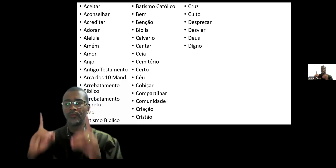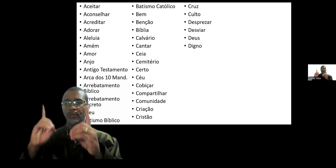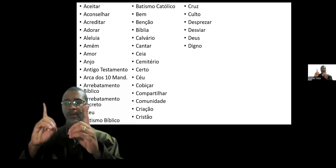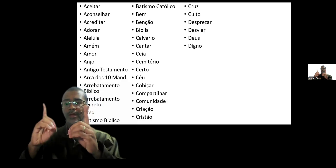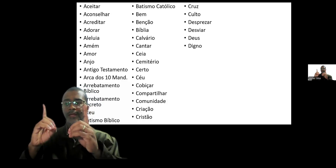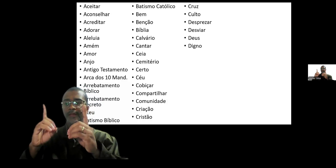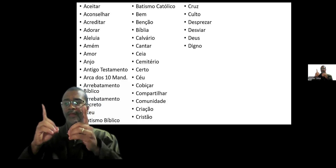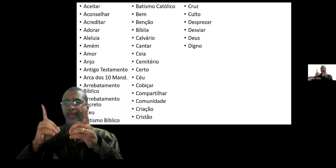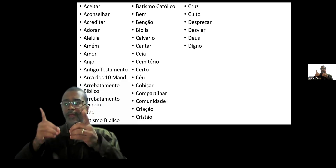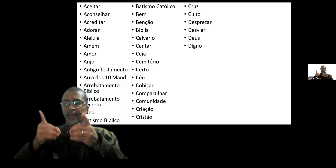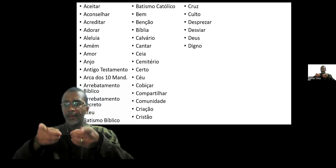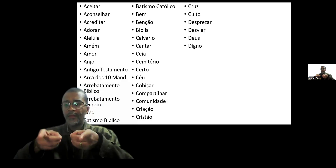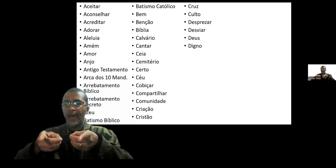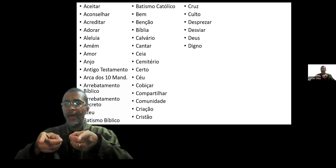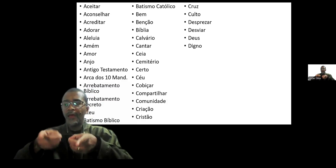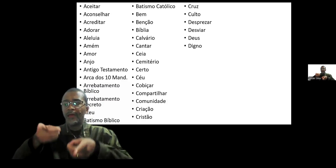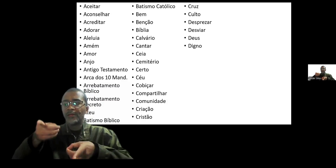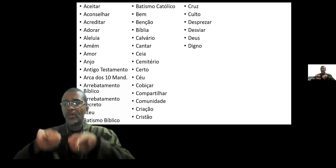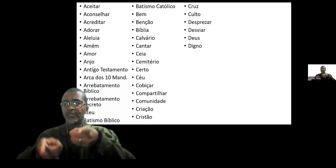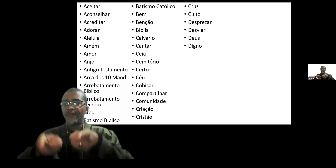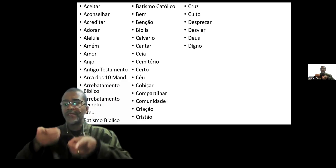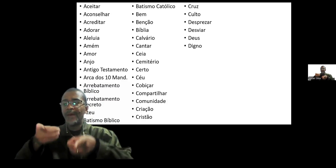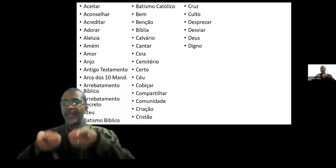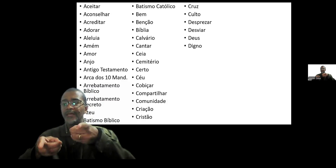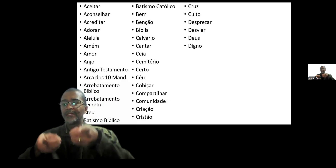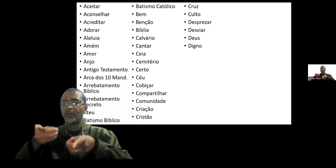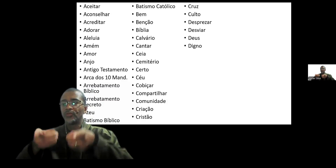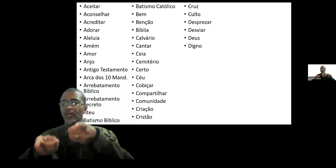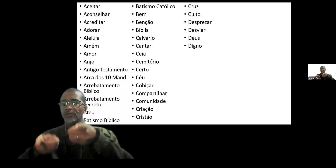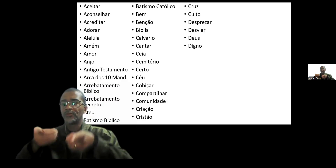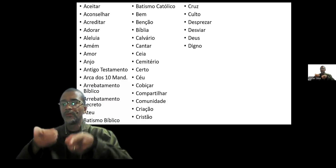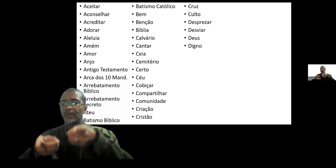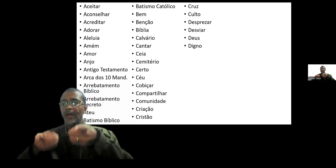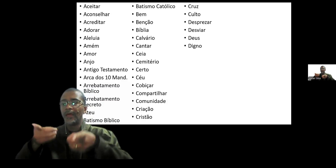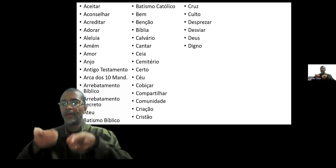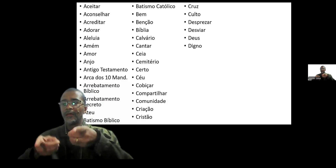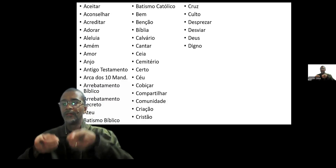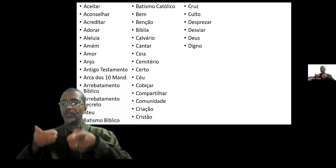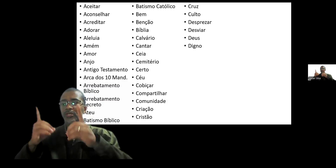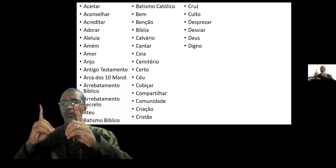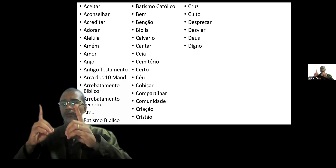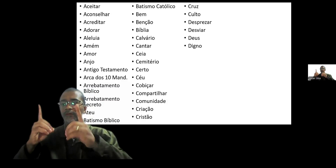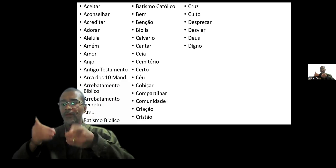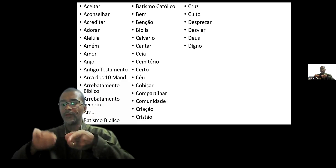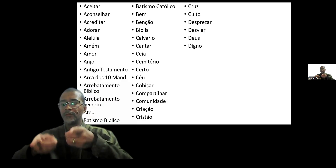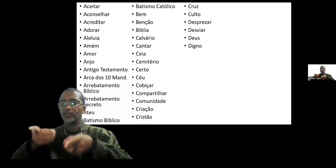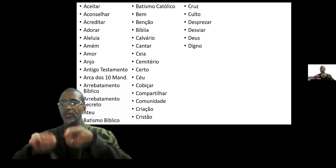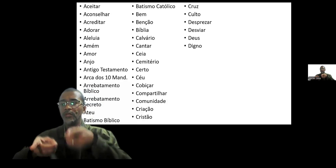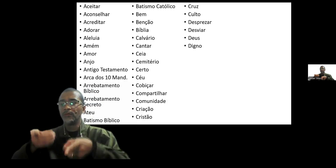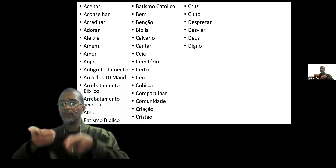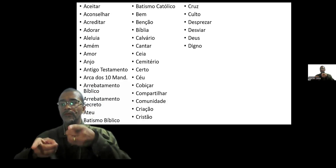Digno, a letra D, tá? Só que você vai fazer a balança do juízo, tá? Digno, tá